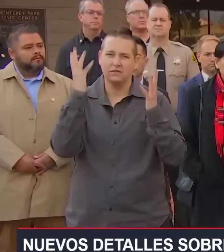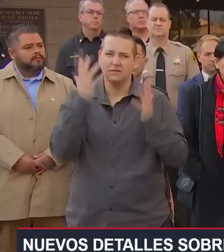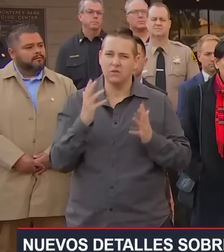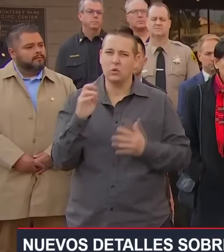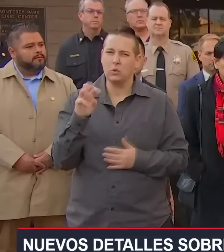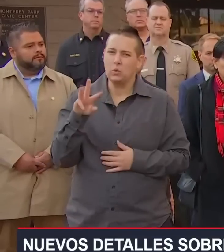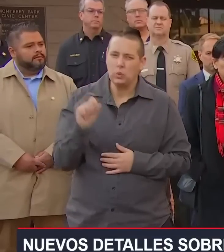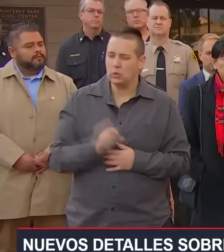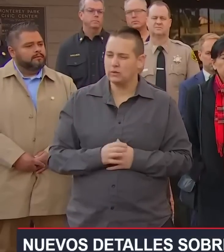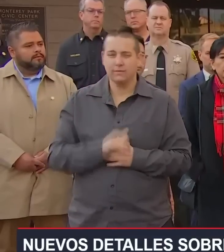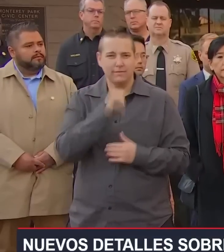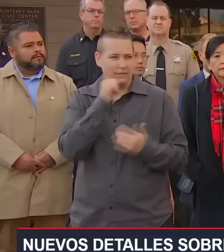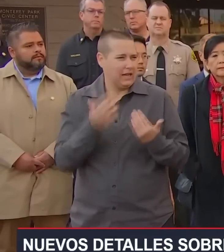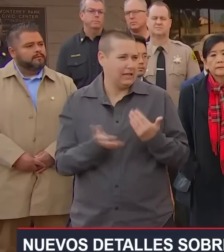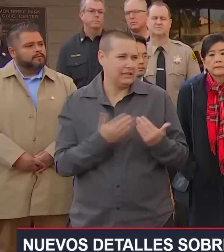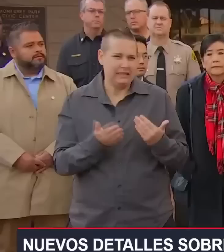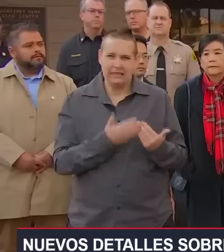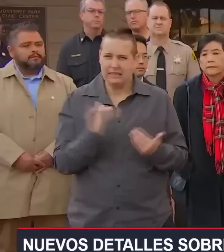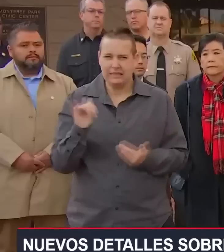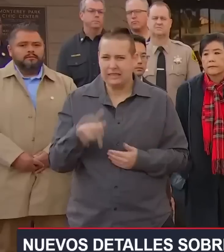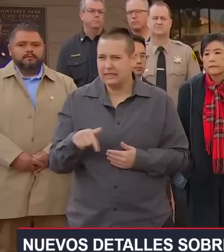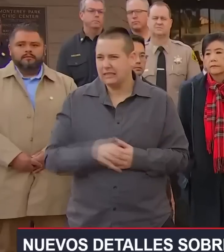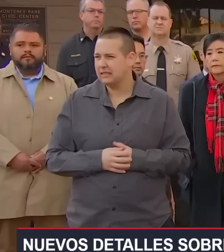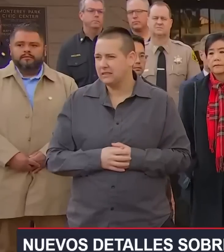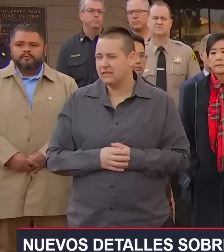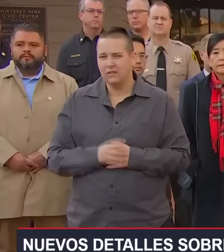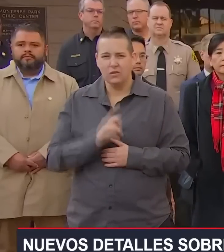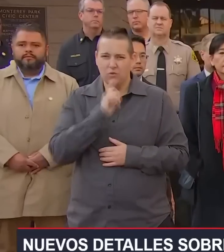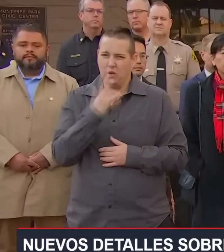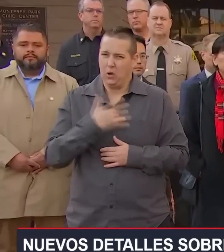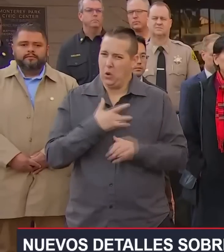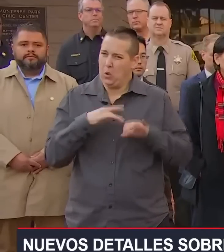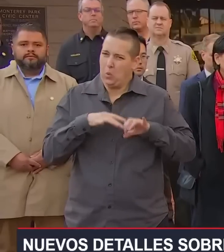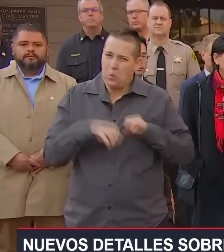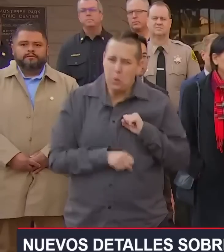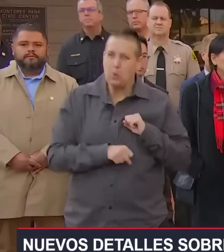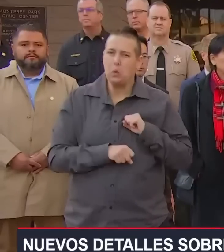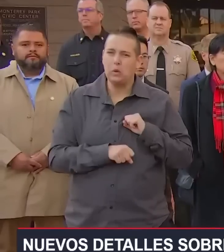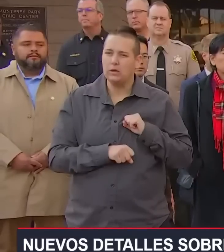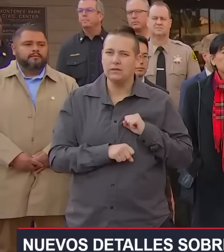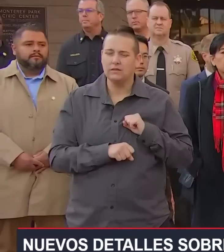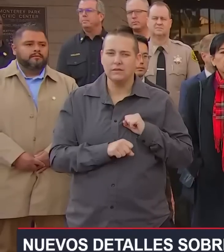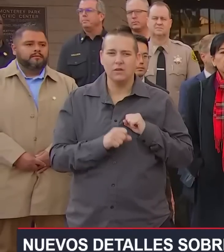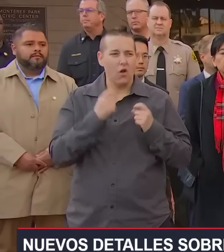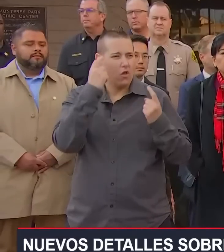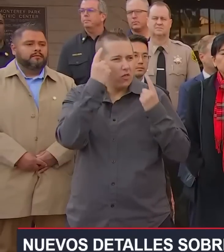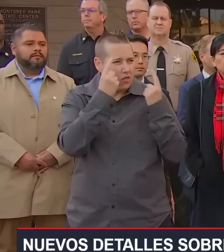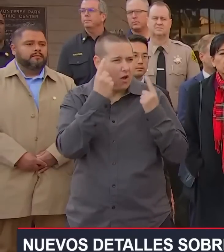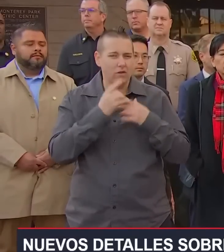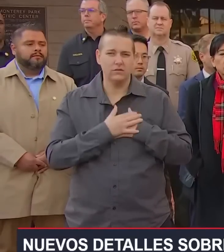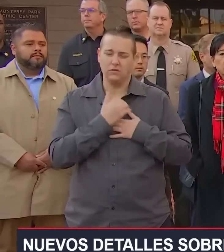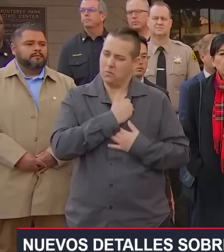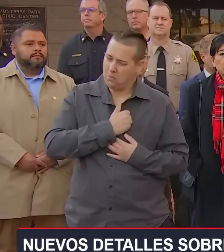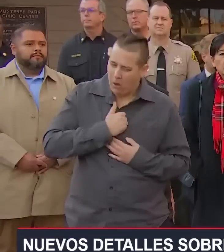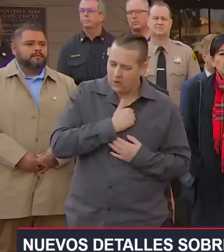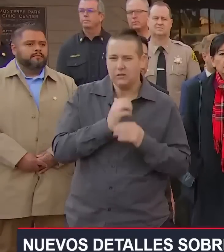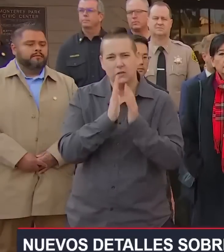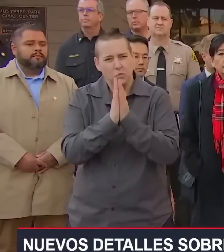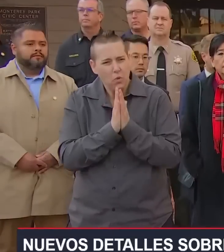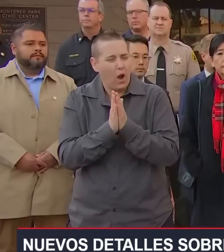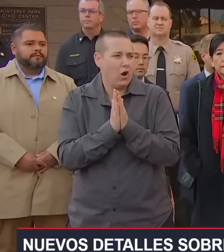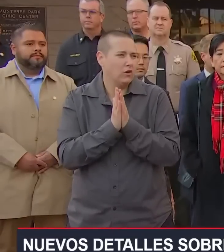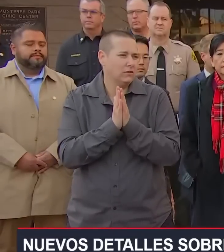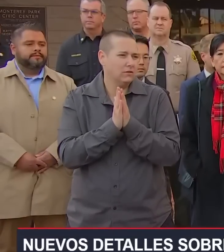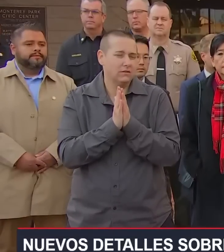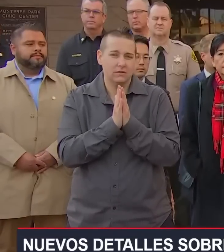reportar noticias tan devastadoras Nunca es fácil hacer algo así porque esto es muy doloroso y